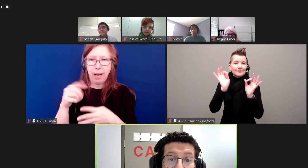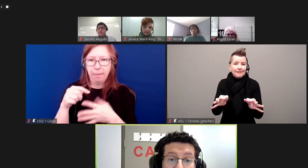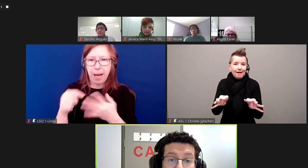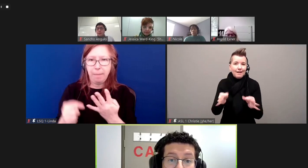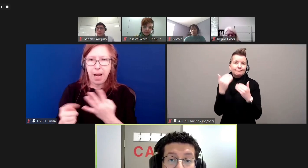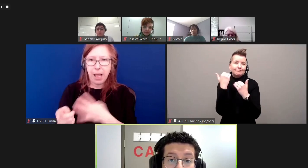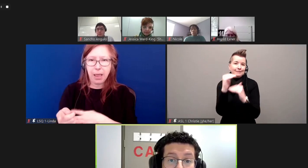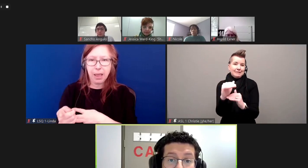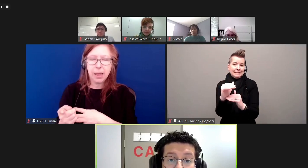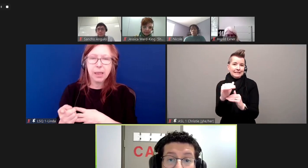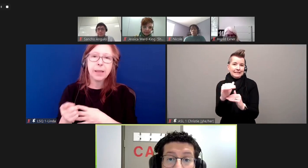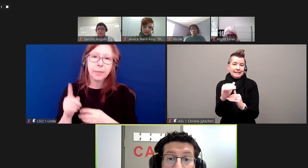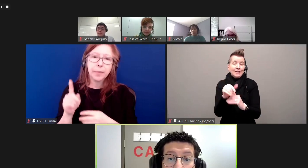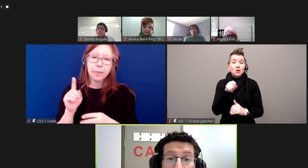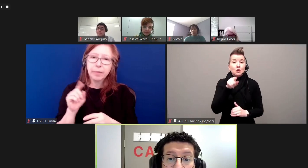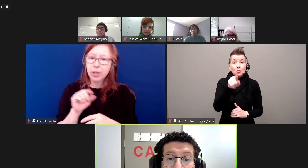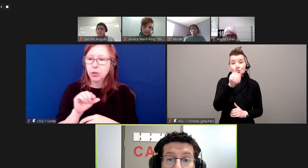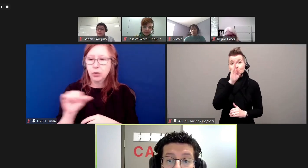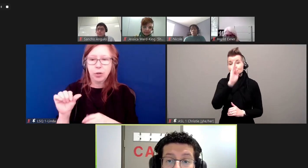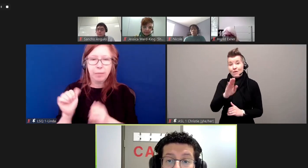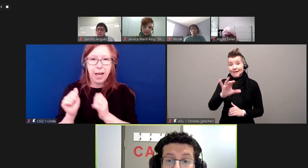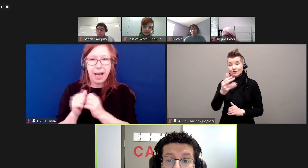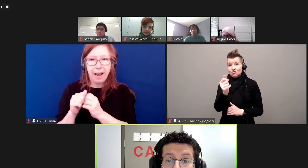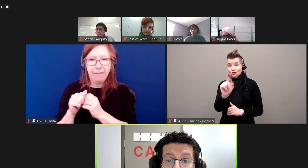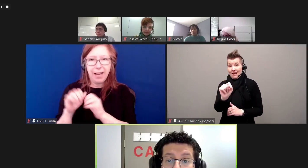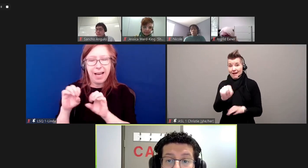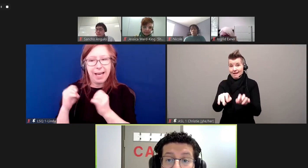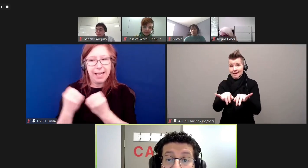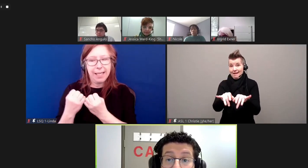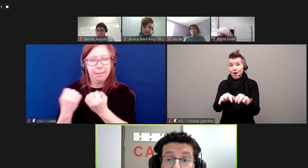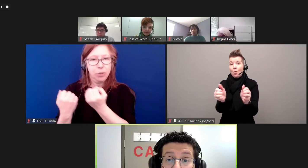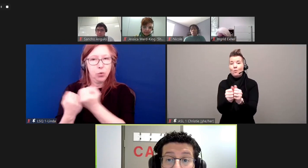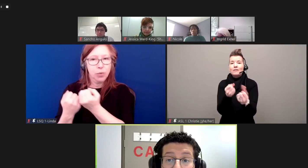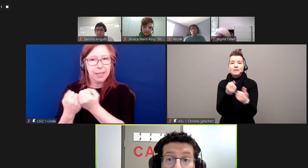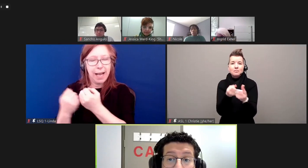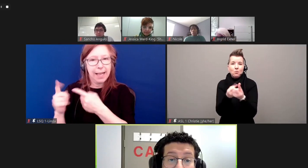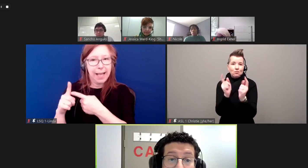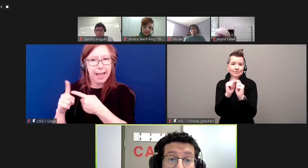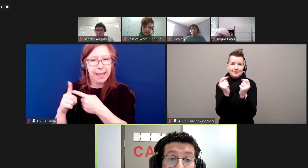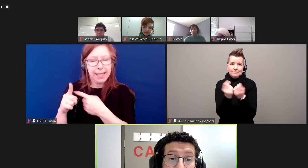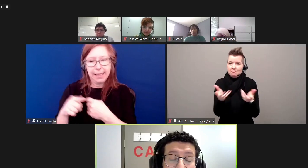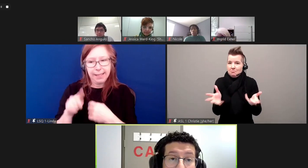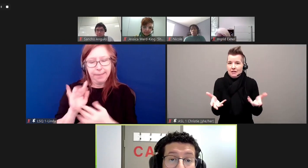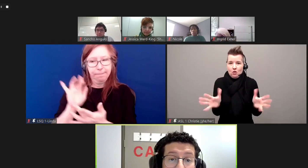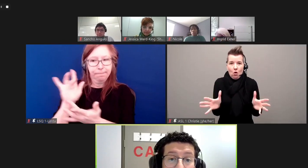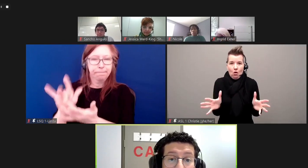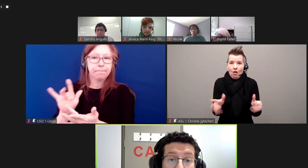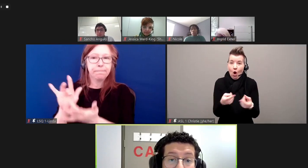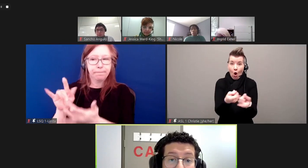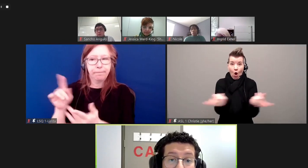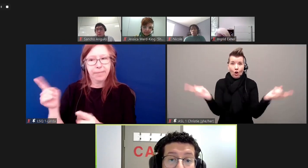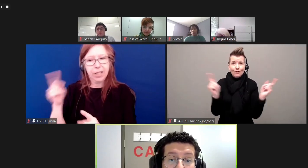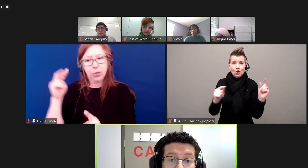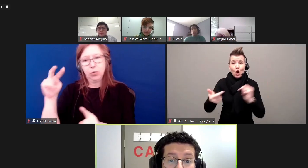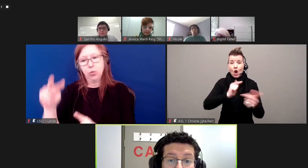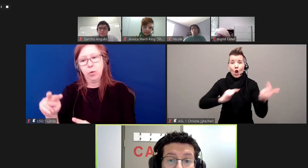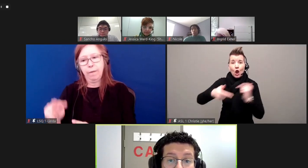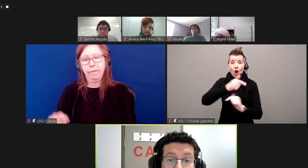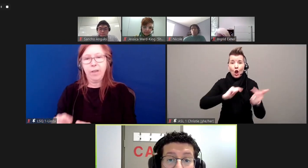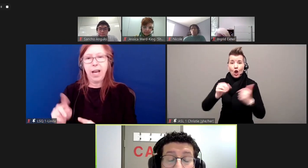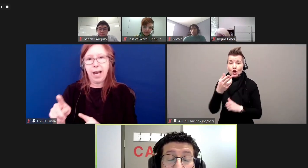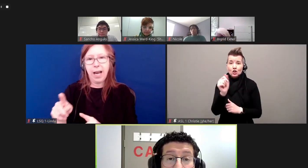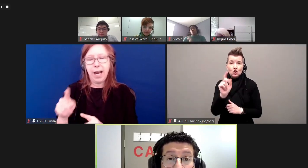ne pourrez discuter directement qu'avec notre équipe de soutien qui surveillera le chat et sera à l'affût de toutes